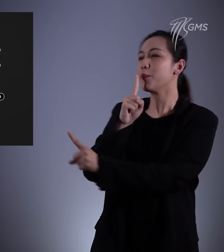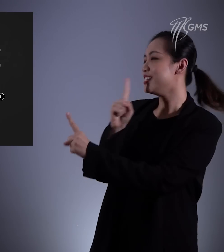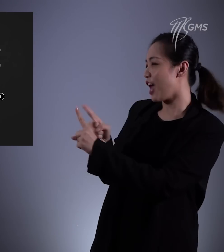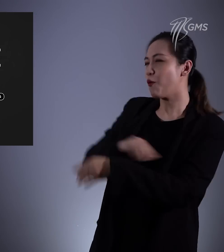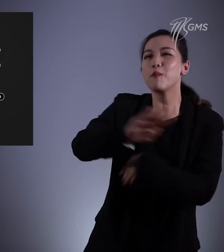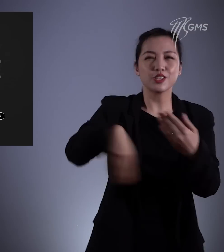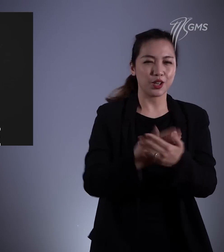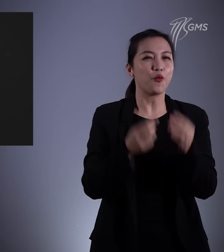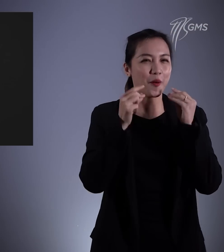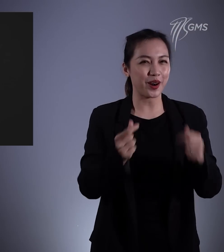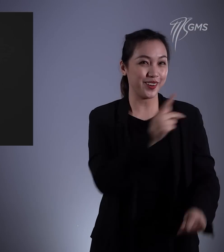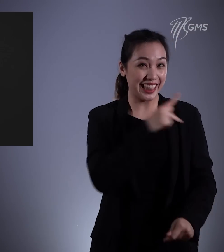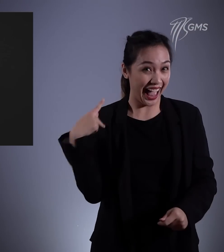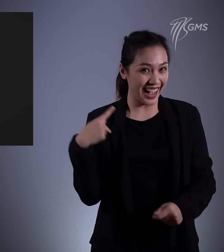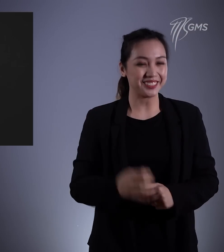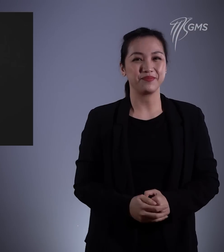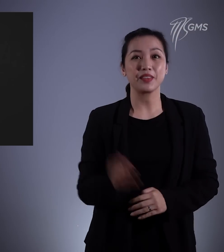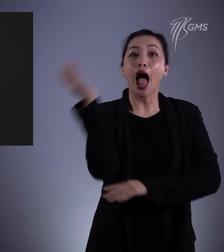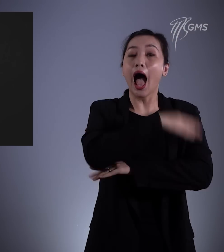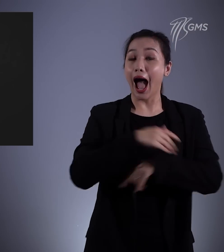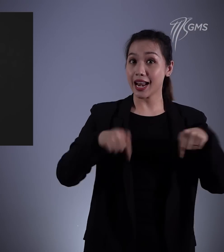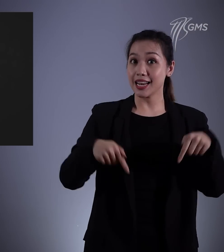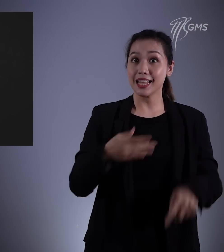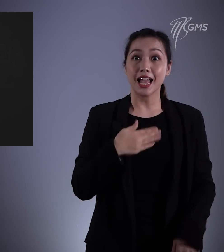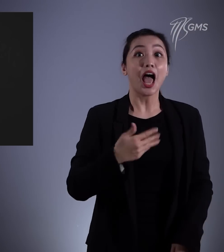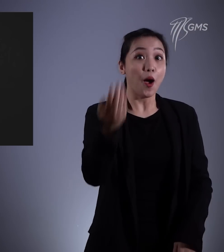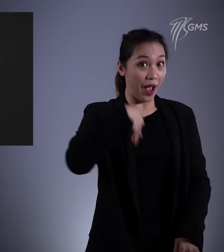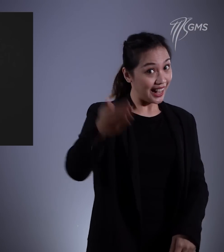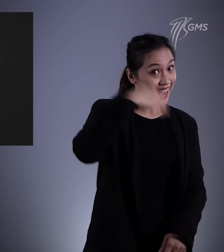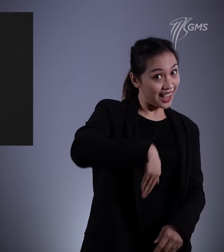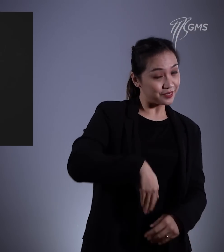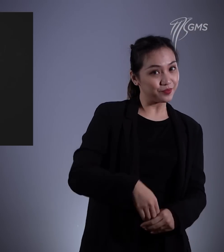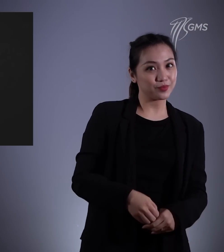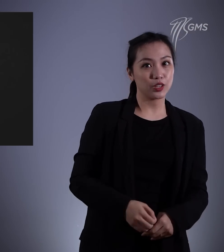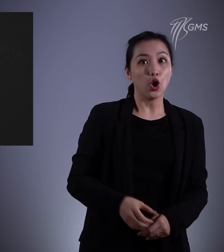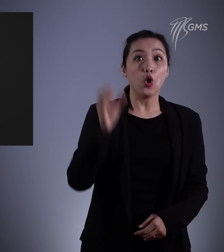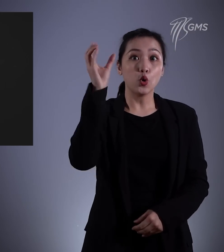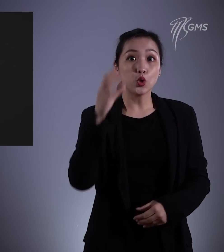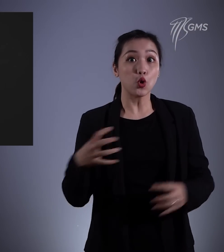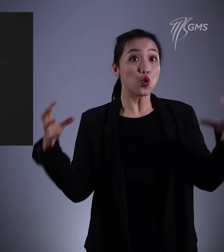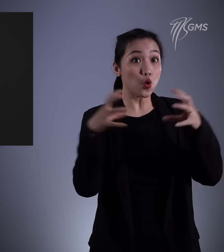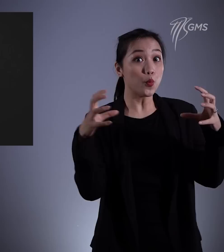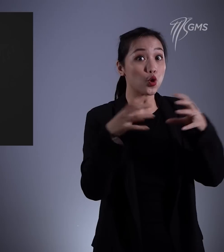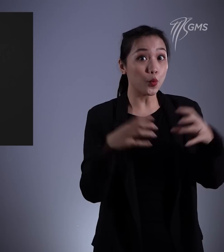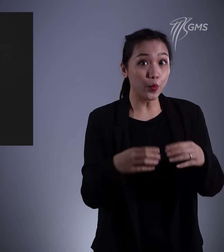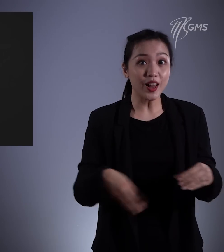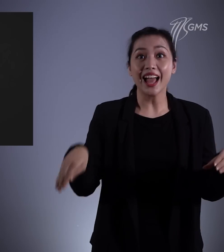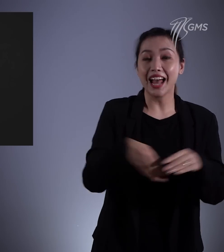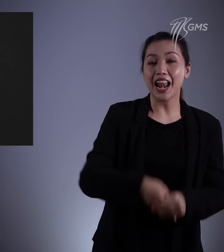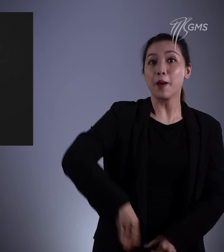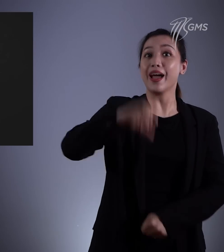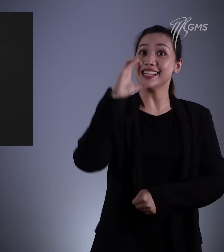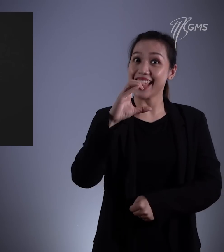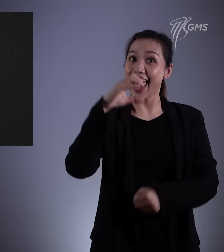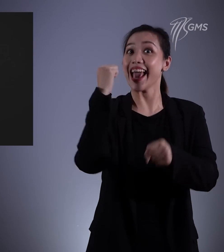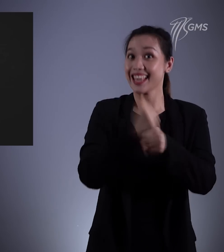kita. Amin. Hari ini saya mau mengajak Anda juga segera bergabung di dalam komunitas yang ada di Gereja Mawar Sharon